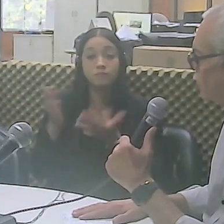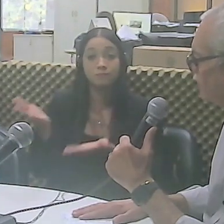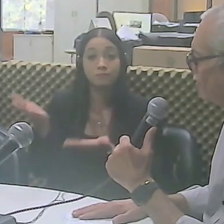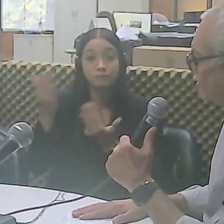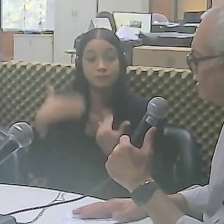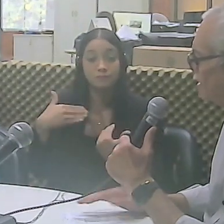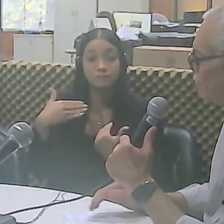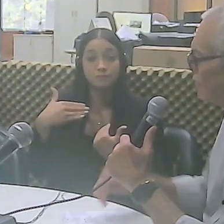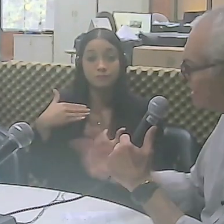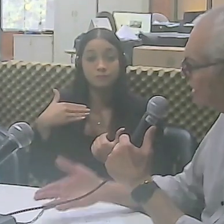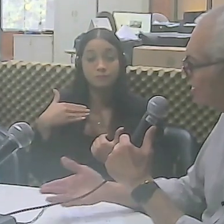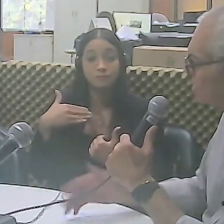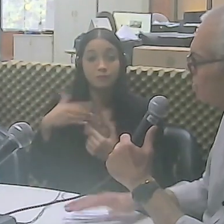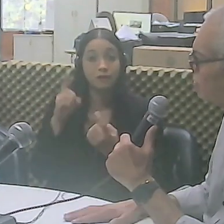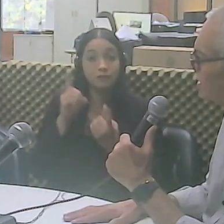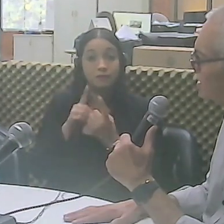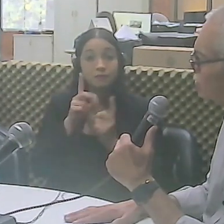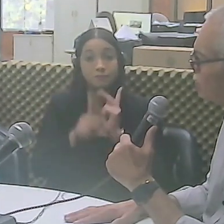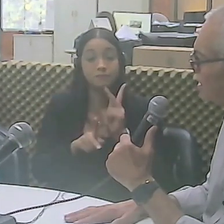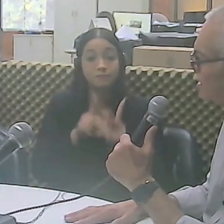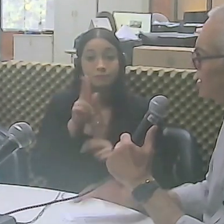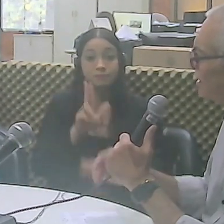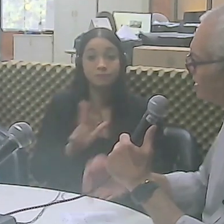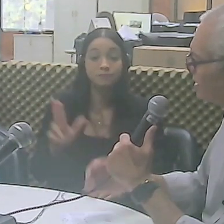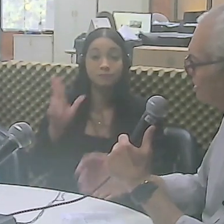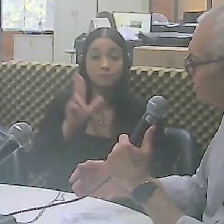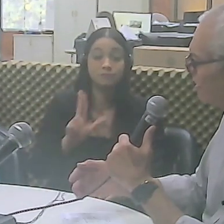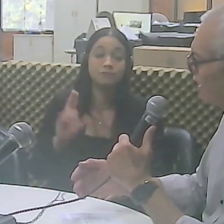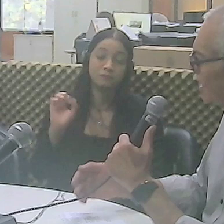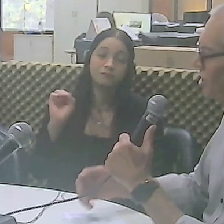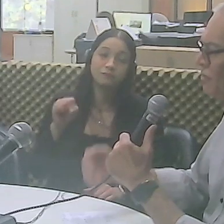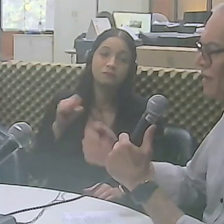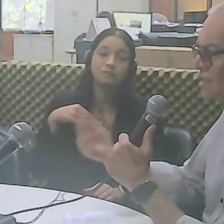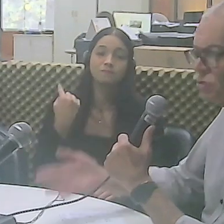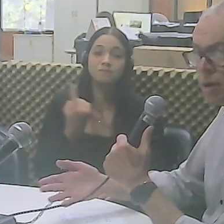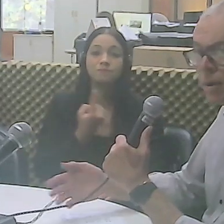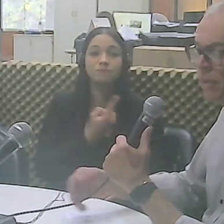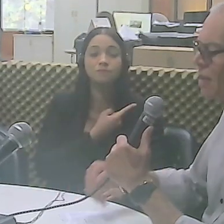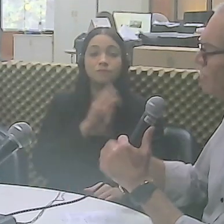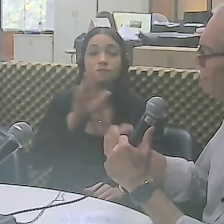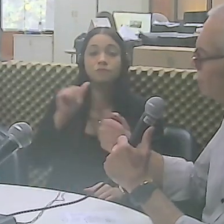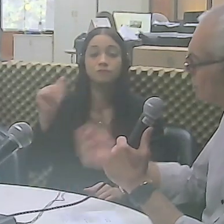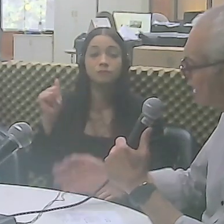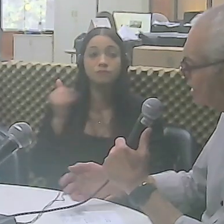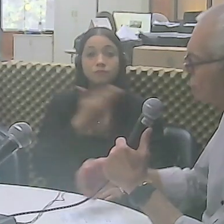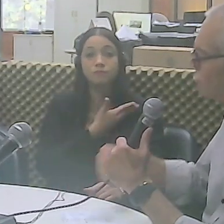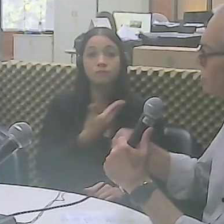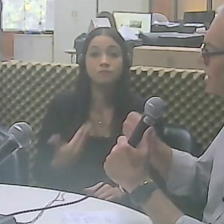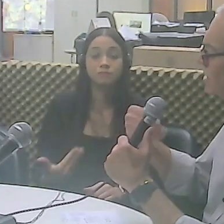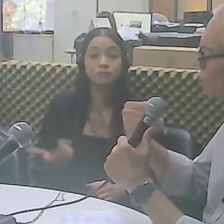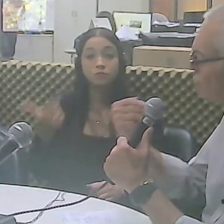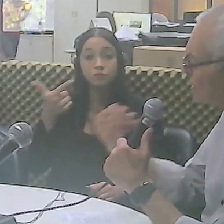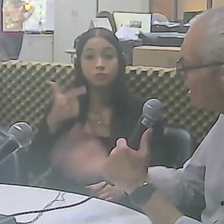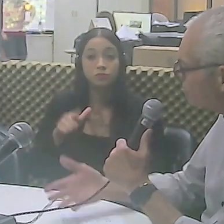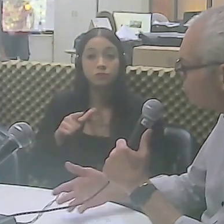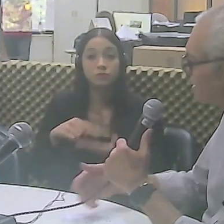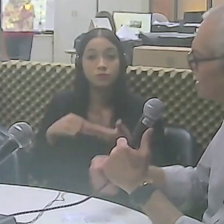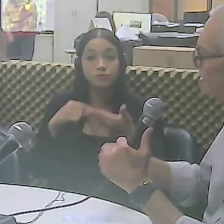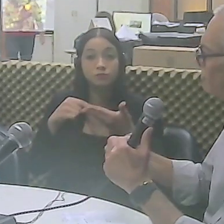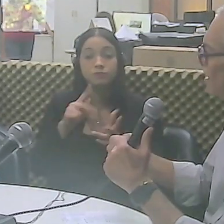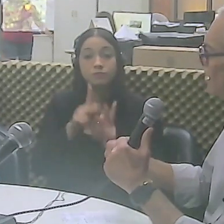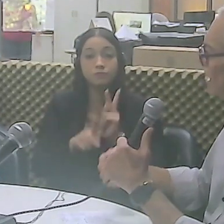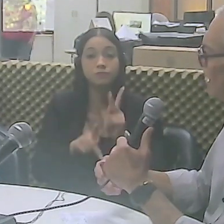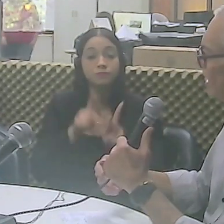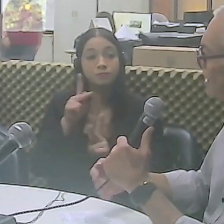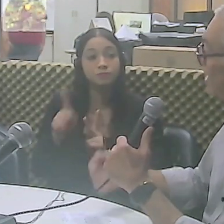ter disponíveis para atender a população de Uberlândia, aí sim a gente fazer um chamamento, aí voltar aqui com vocês, convidar a